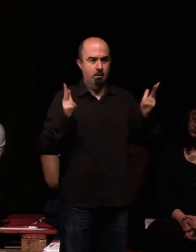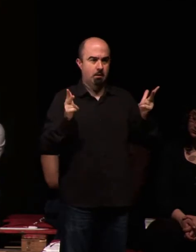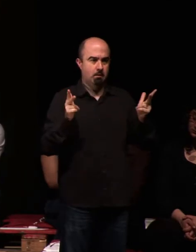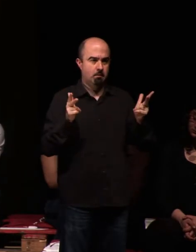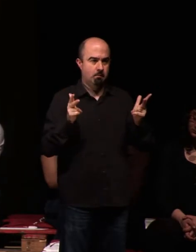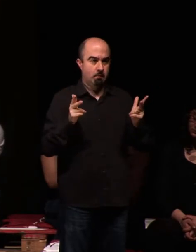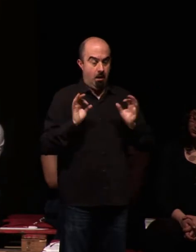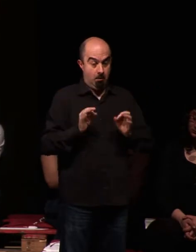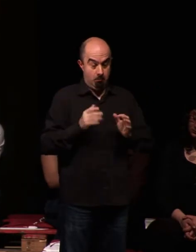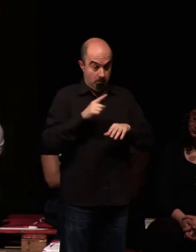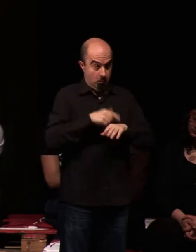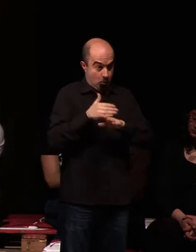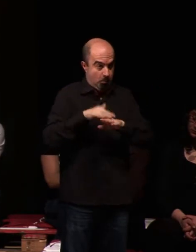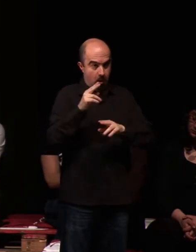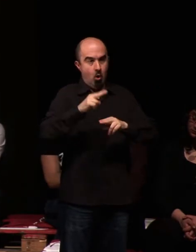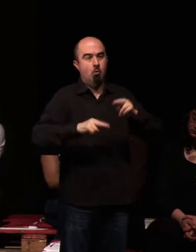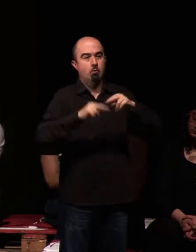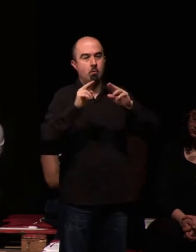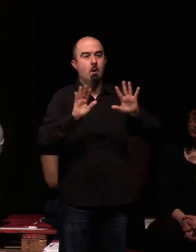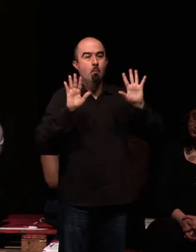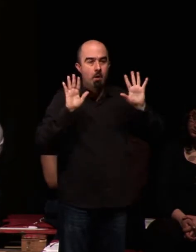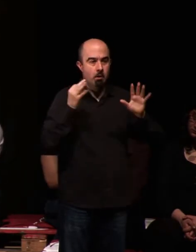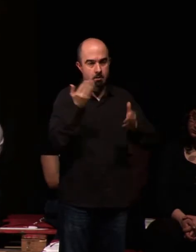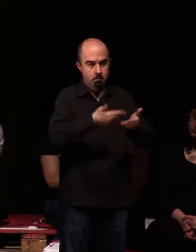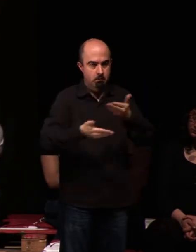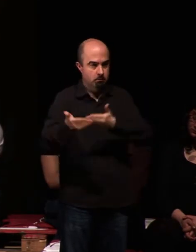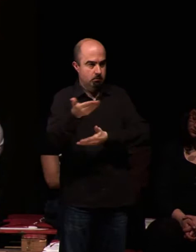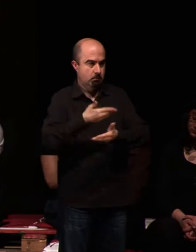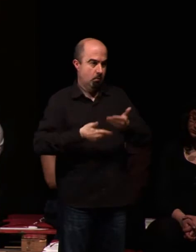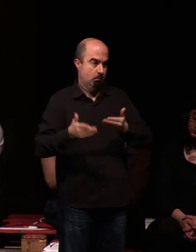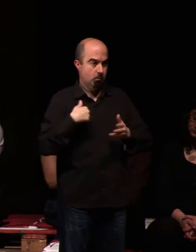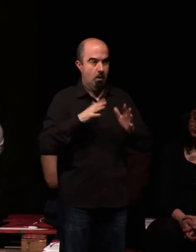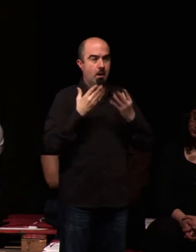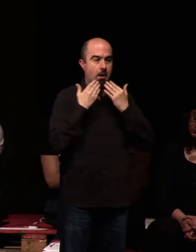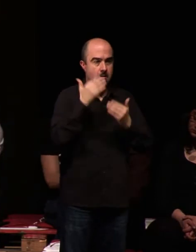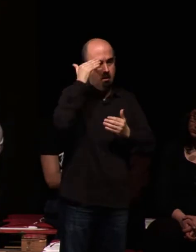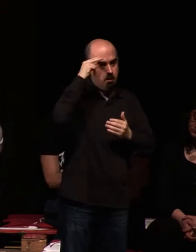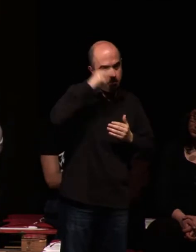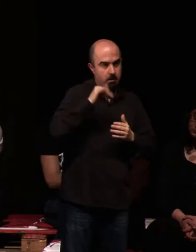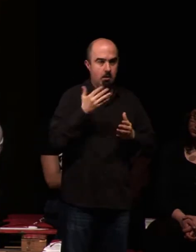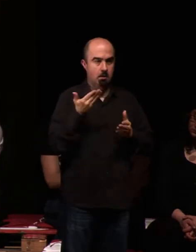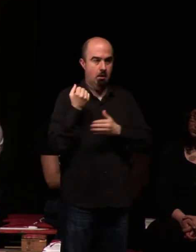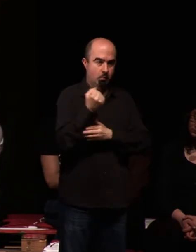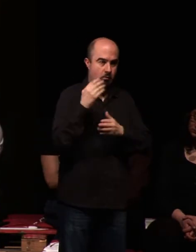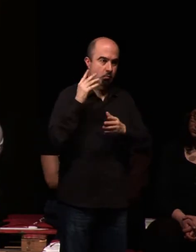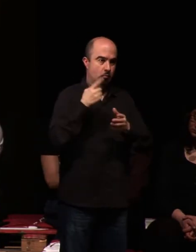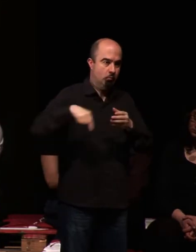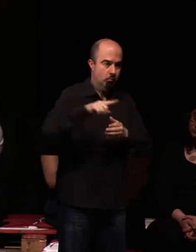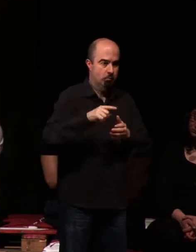i que encara estem a temps de construir i que haurem de construir des de la complicitat oberta, des del respecte i el suport mutu. La